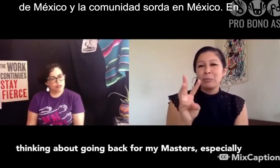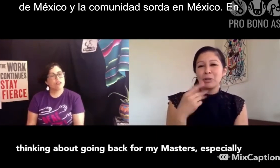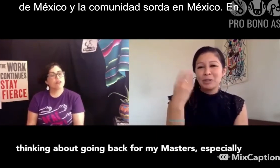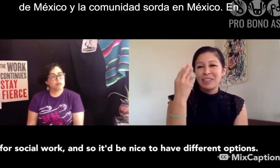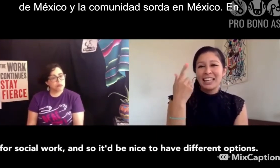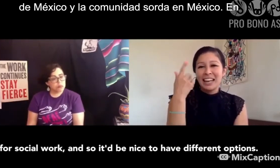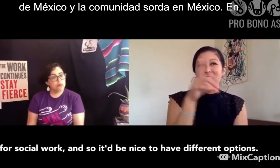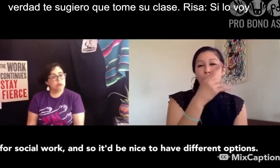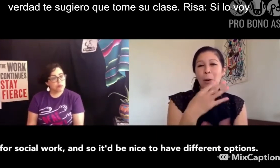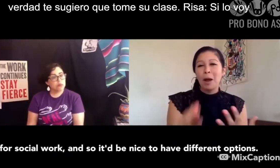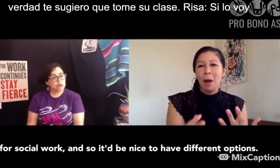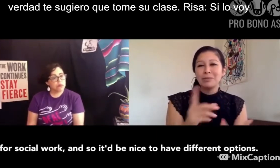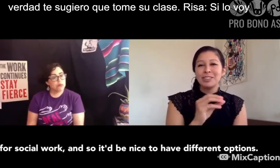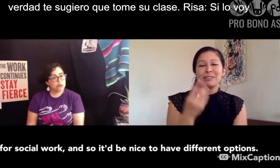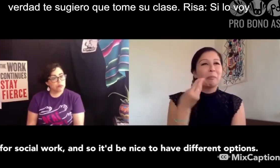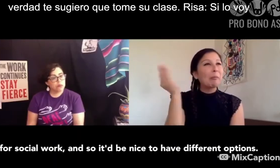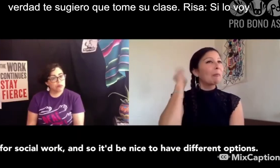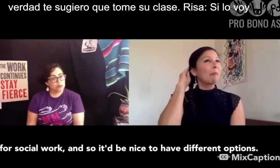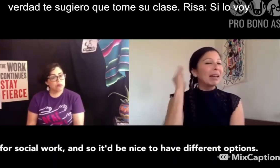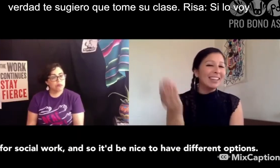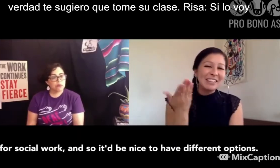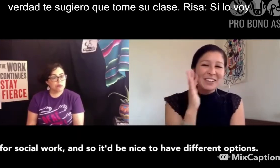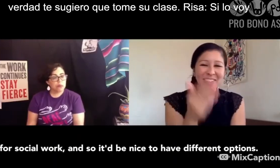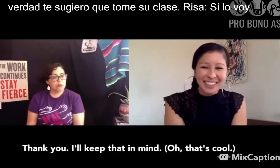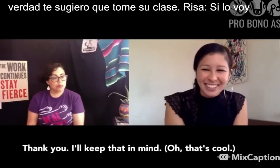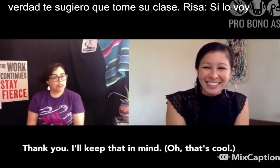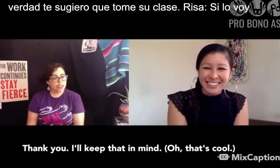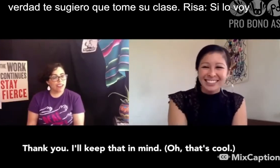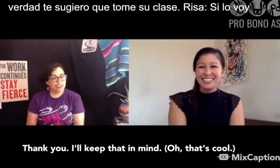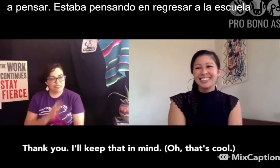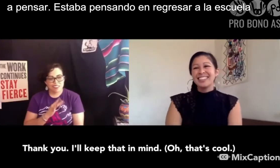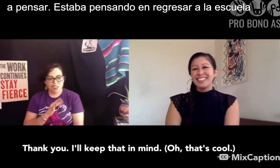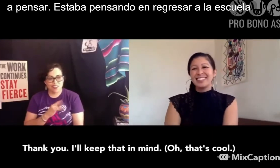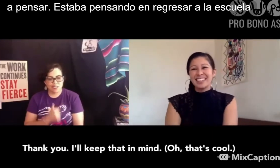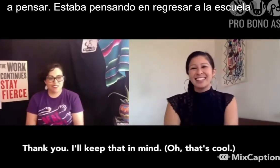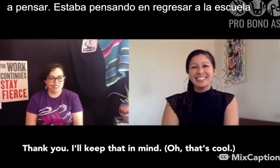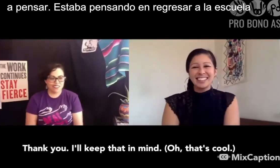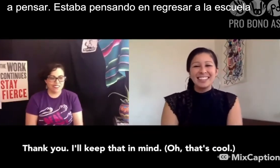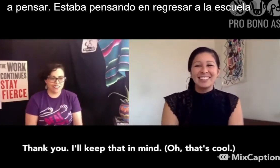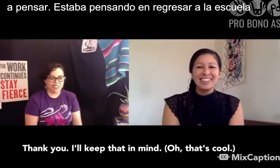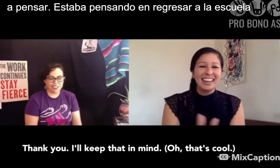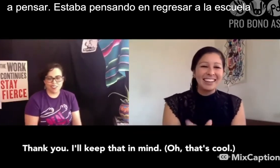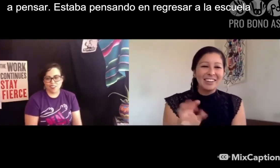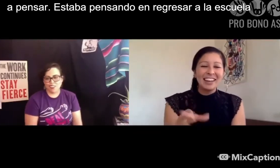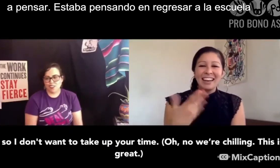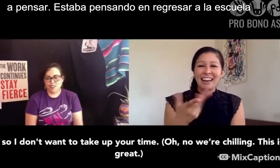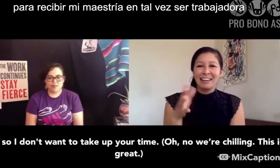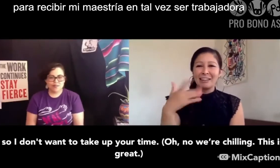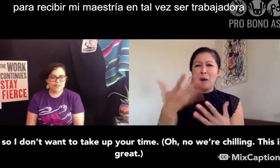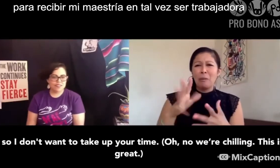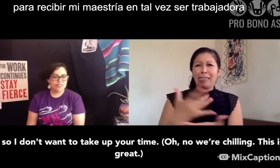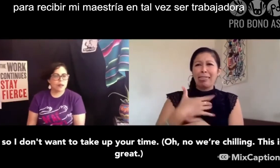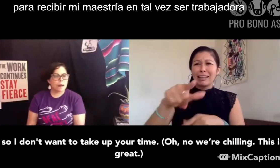en México. Y en verdad te sugiero que tomes su clase. Sí, lo voy a pensar. Estaba pensando en regresar a